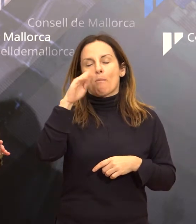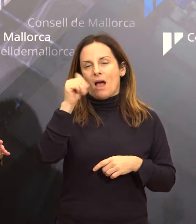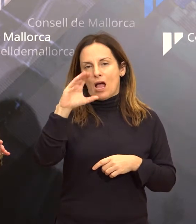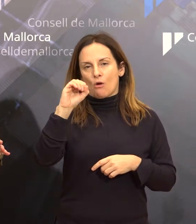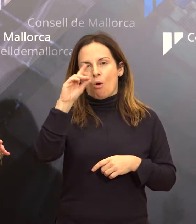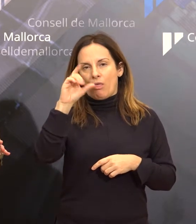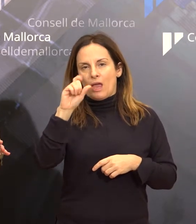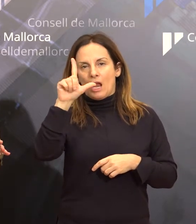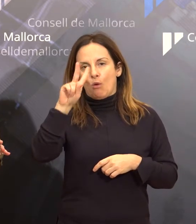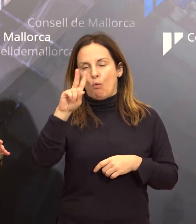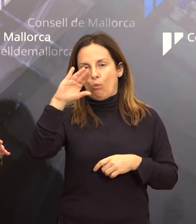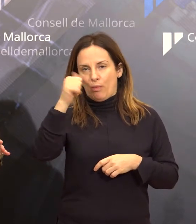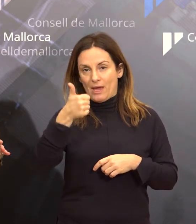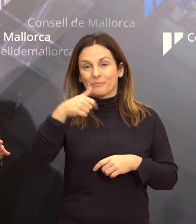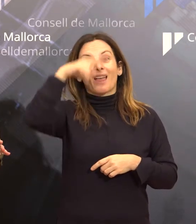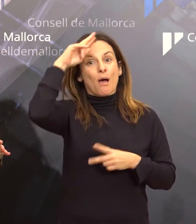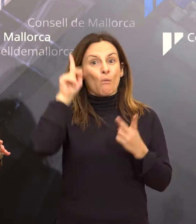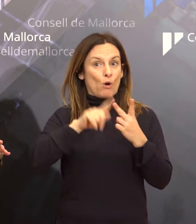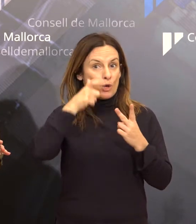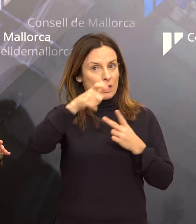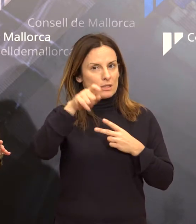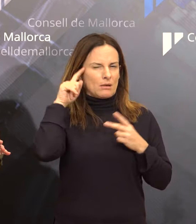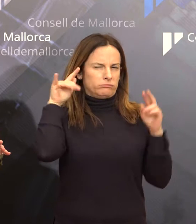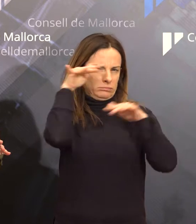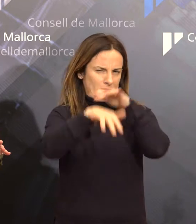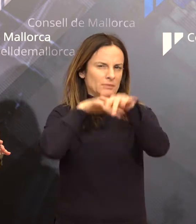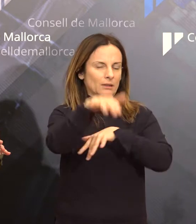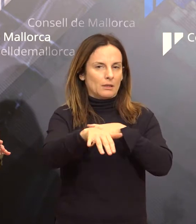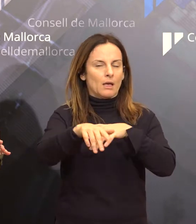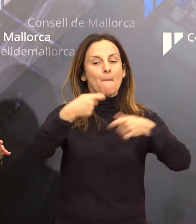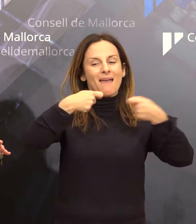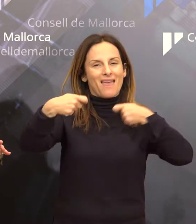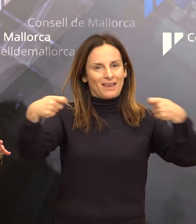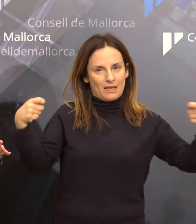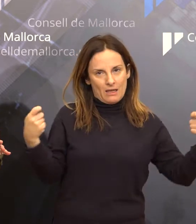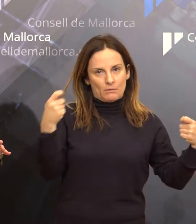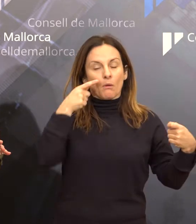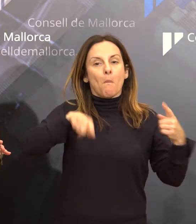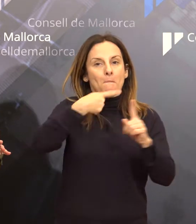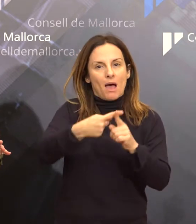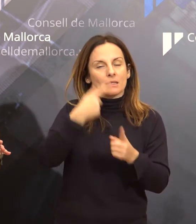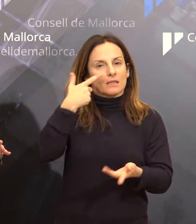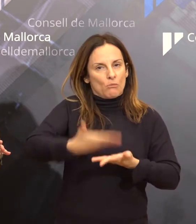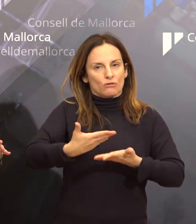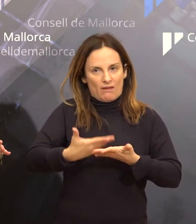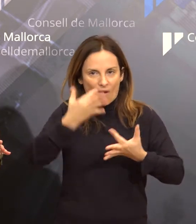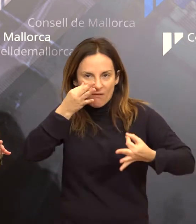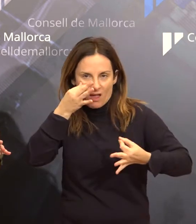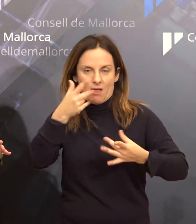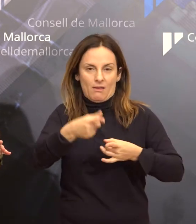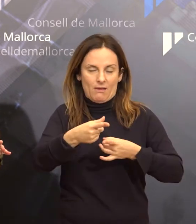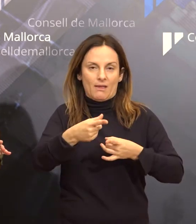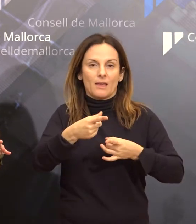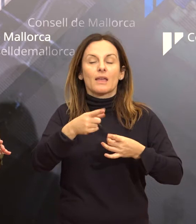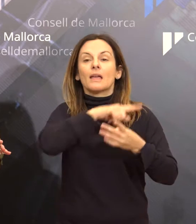posesión de los núcleos importantes y durante un mercado con también demostraciones en vivo el casal de cambio verá el disertante